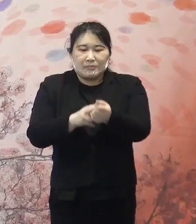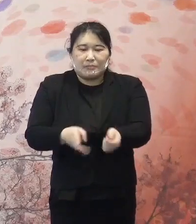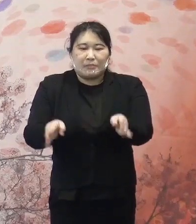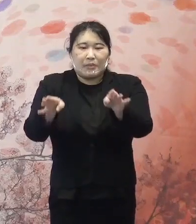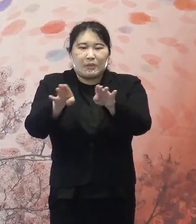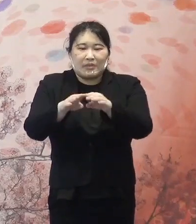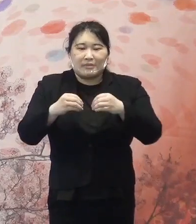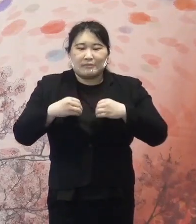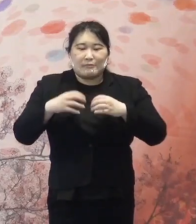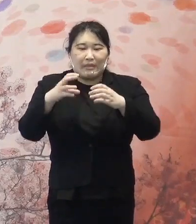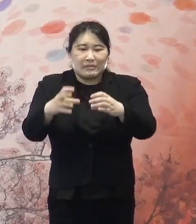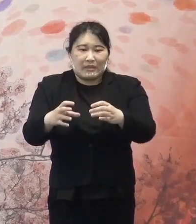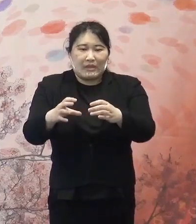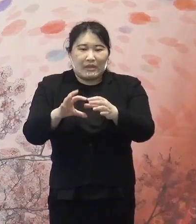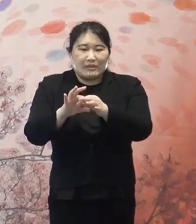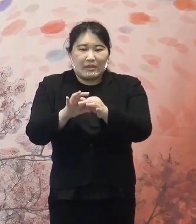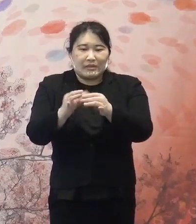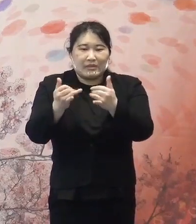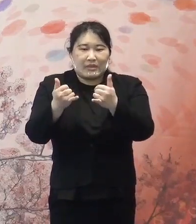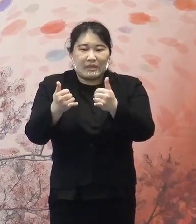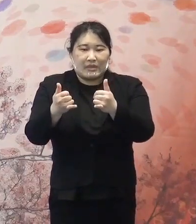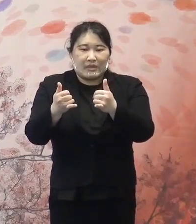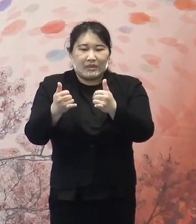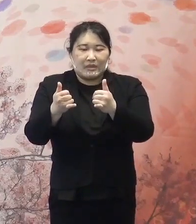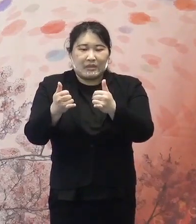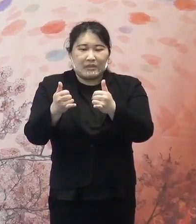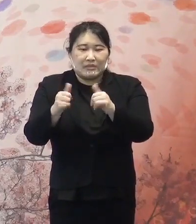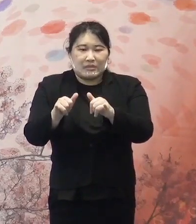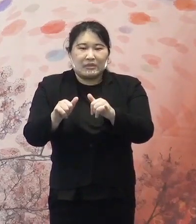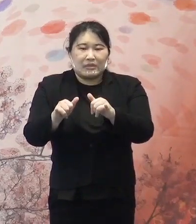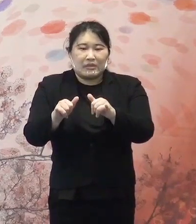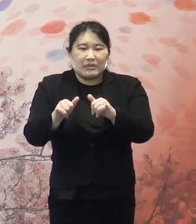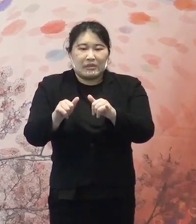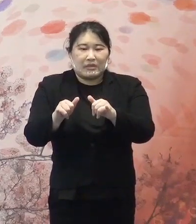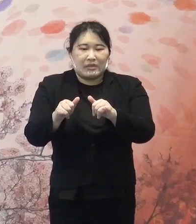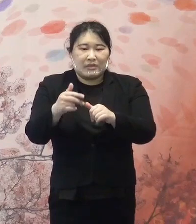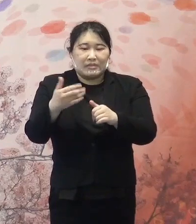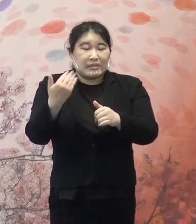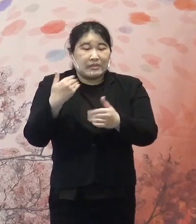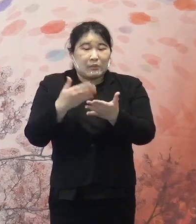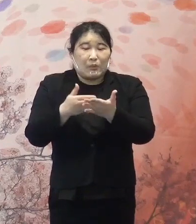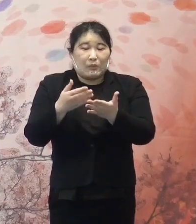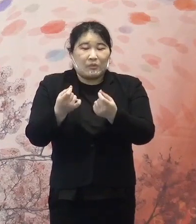ラスターの関係、先ほど同様7つの連関あるクラス